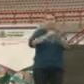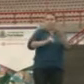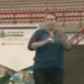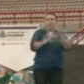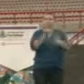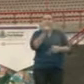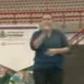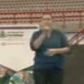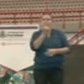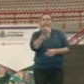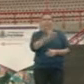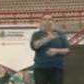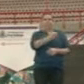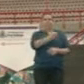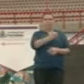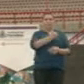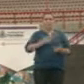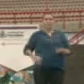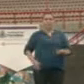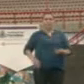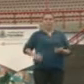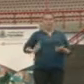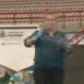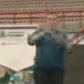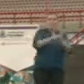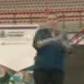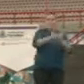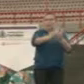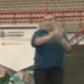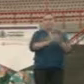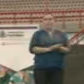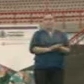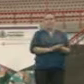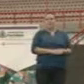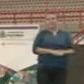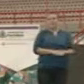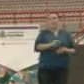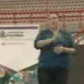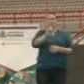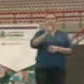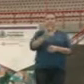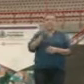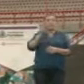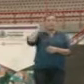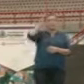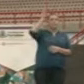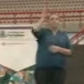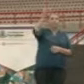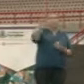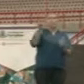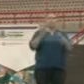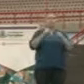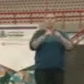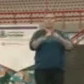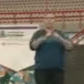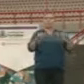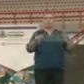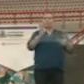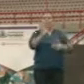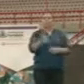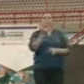E o perdão do pecado pré-pago, viu? Você era perdoado por aquilo que você ainda nem fez. Você já